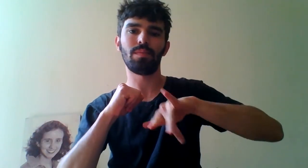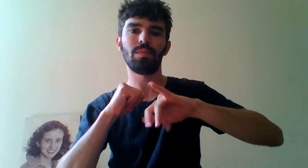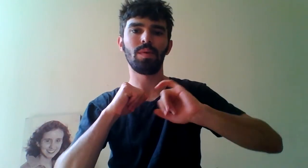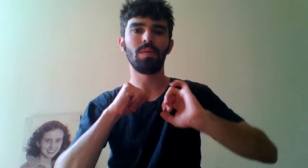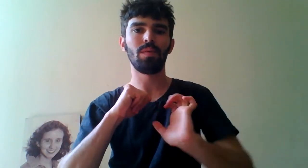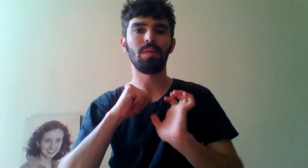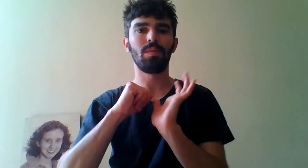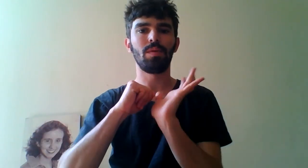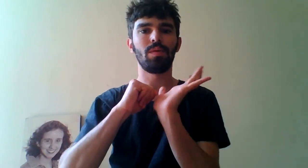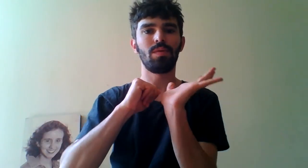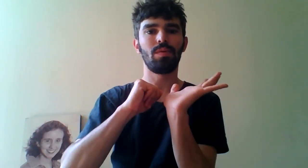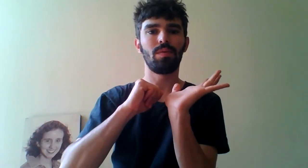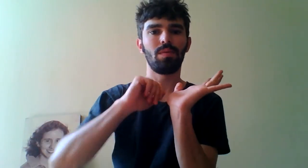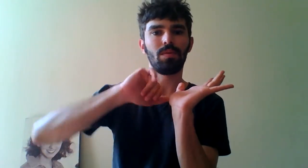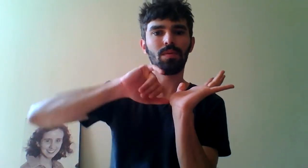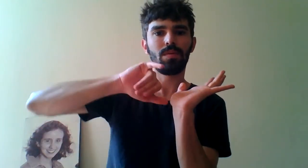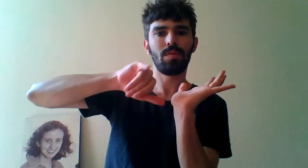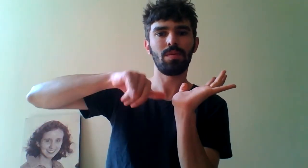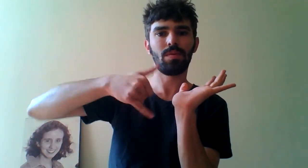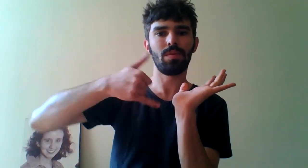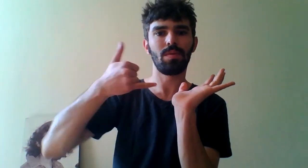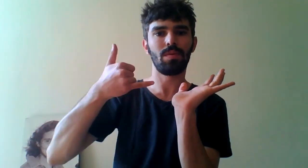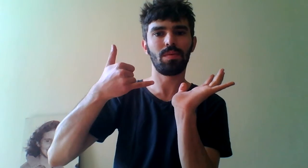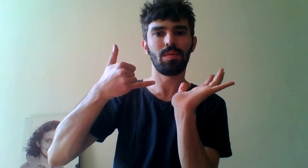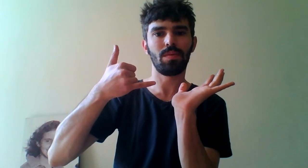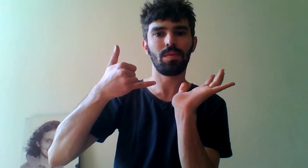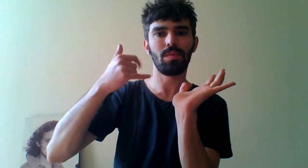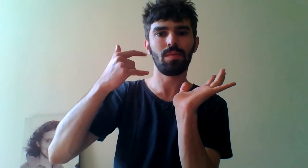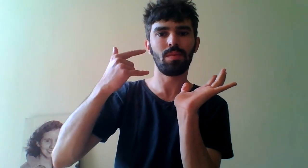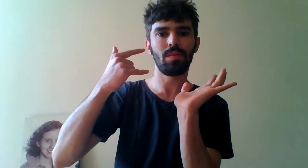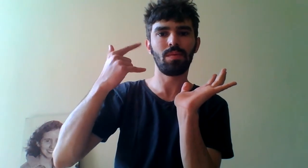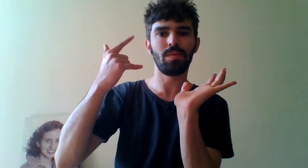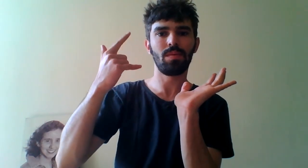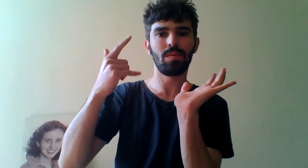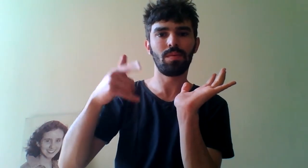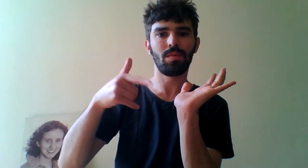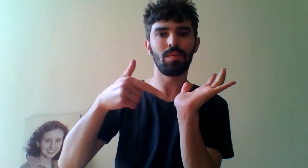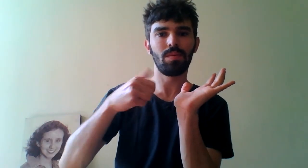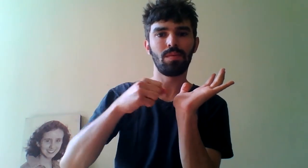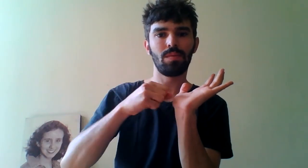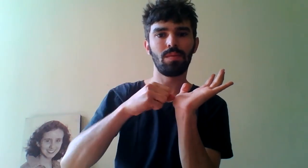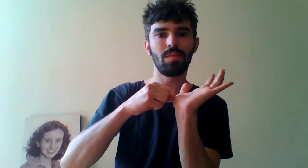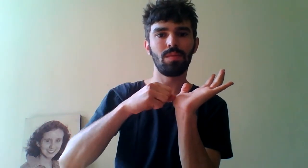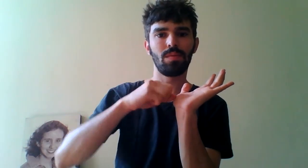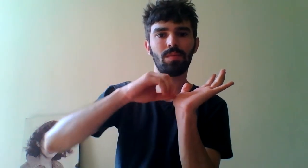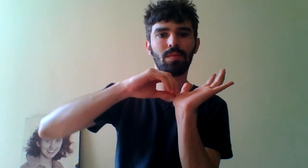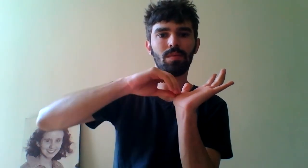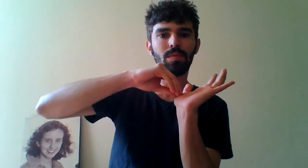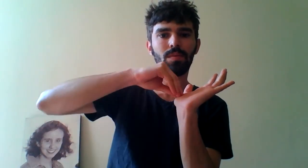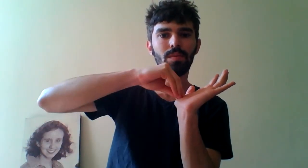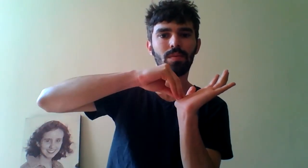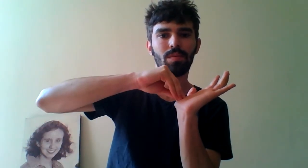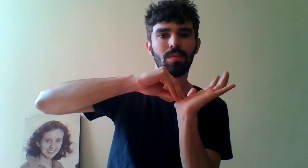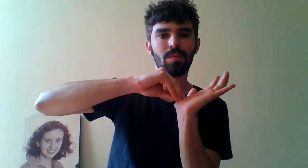Louco, apaixonada, tumbando fora de mim O gosto do seu beijo ainda em minha boca eu sinto